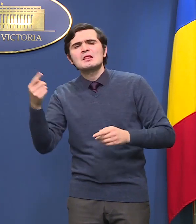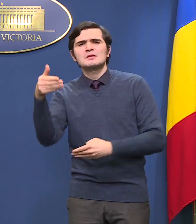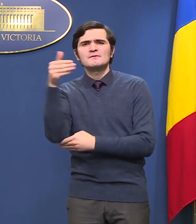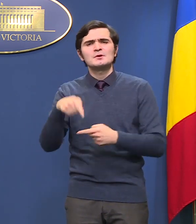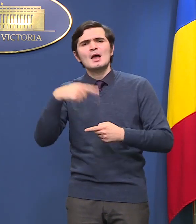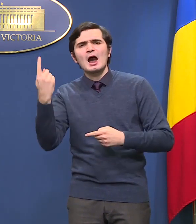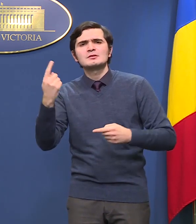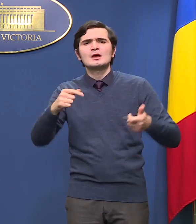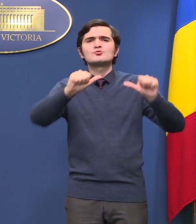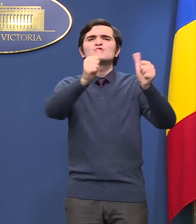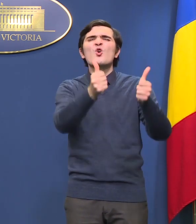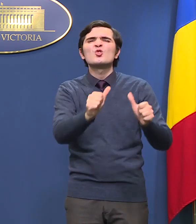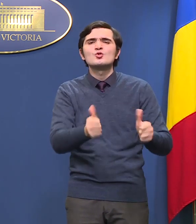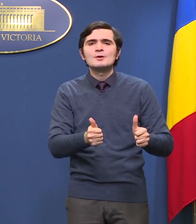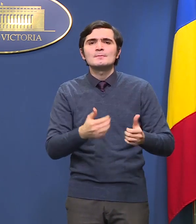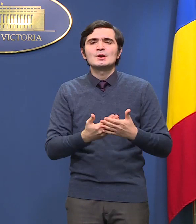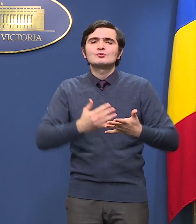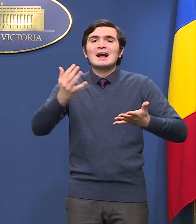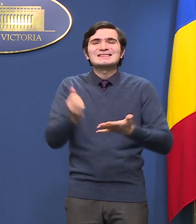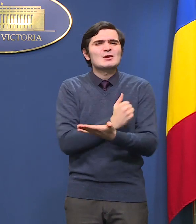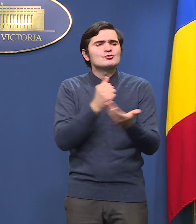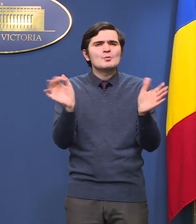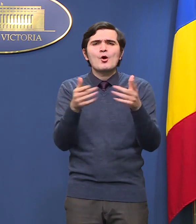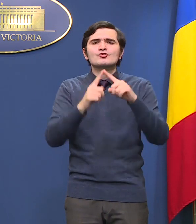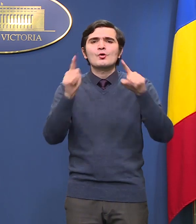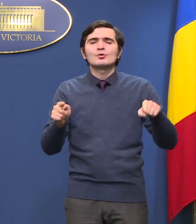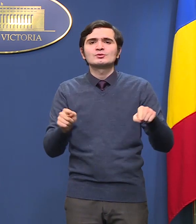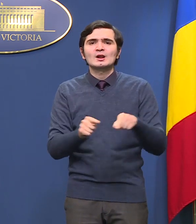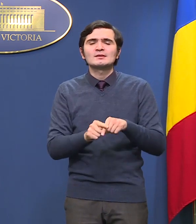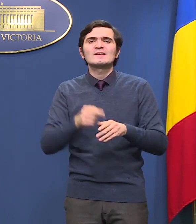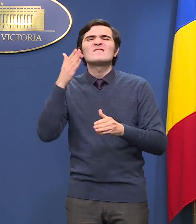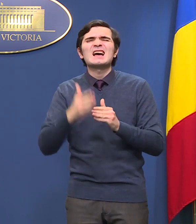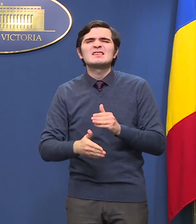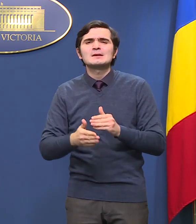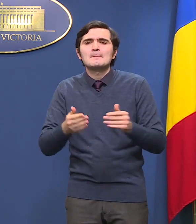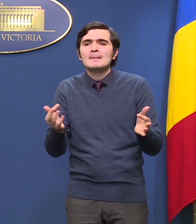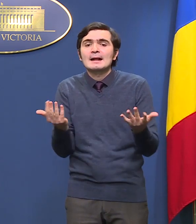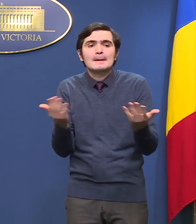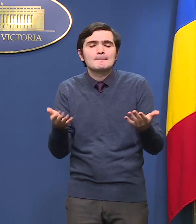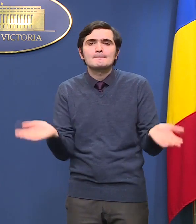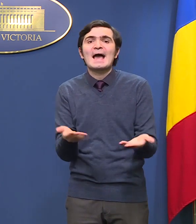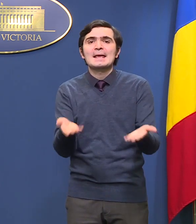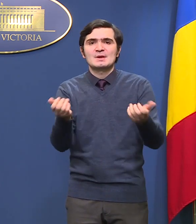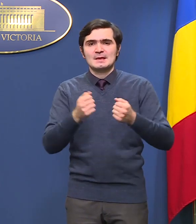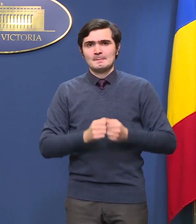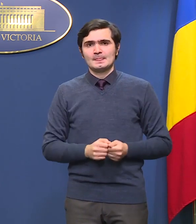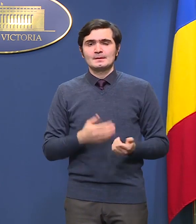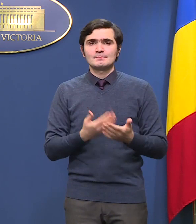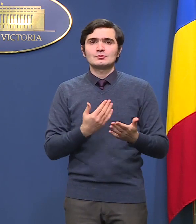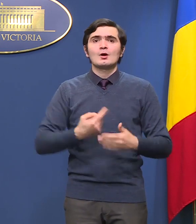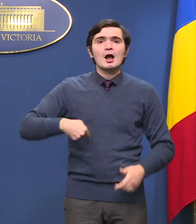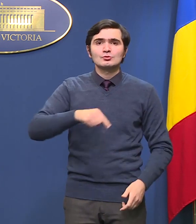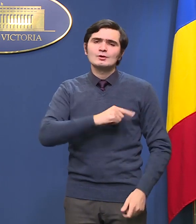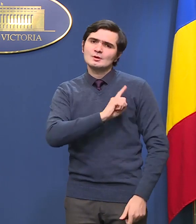să reușim orice fel de contract să putem să-l ducem la bun sfârșit cât mai repede, astfel încât să putem